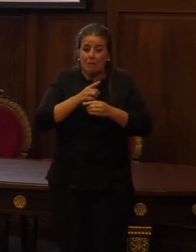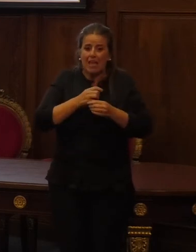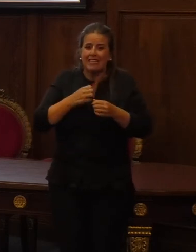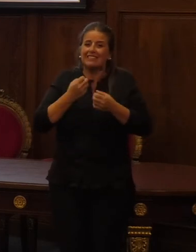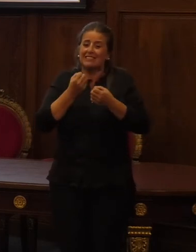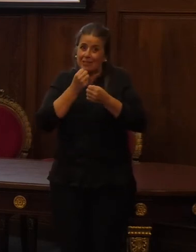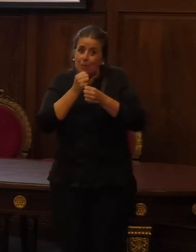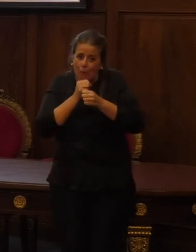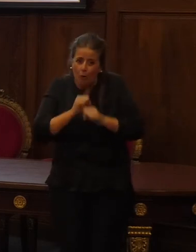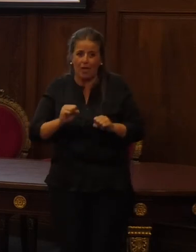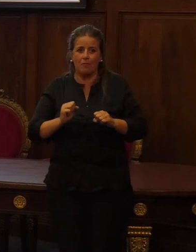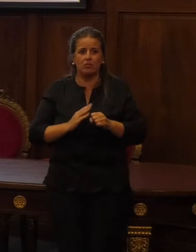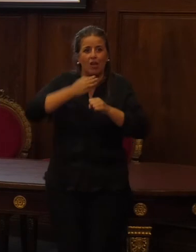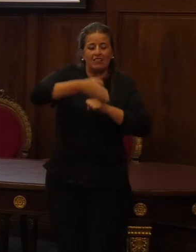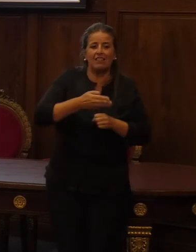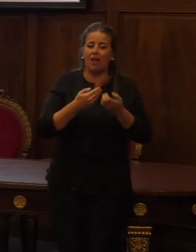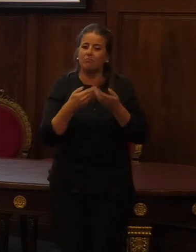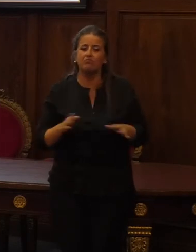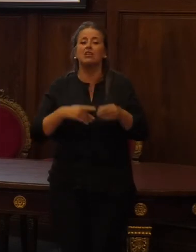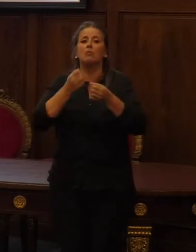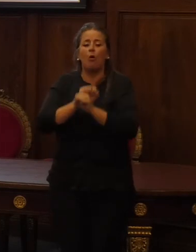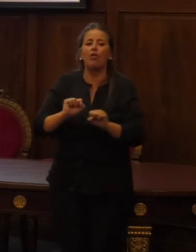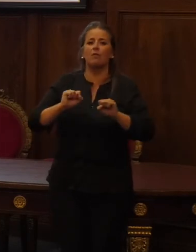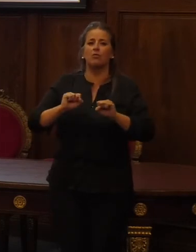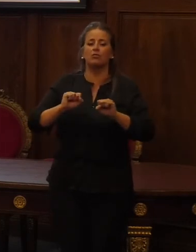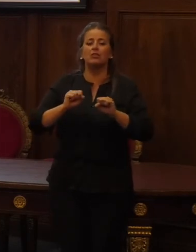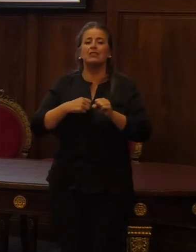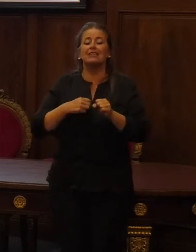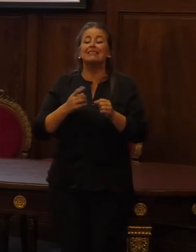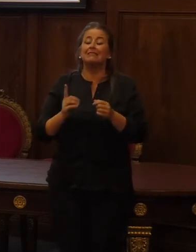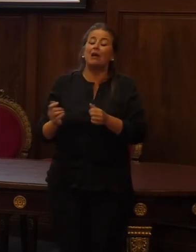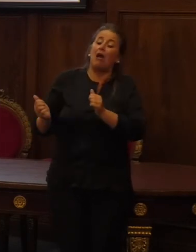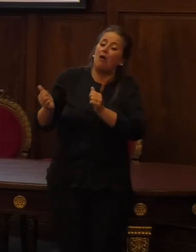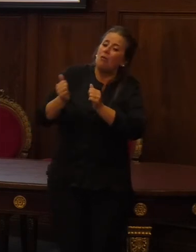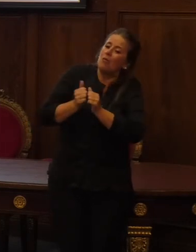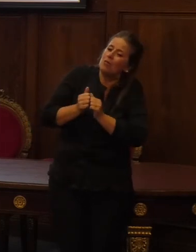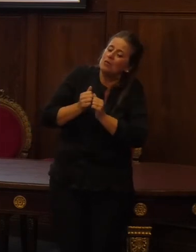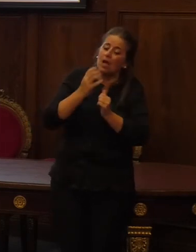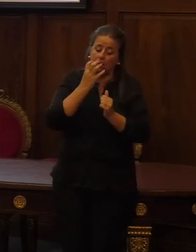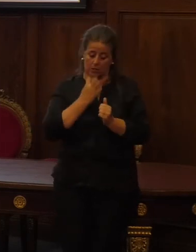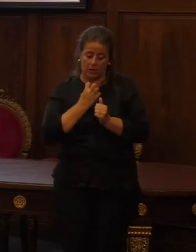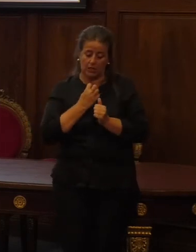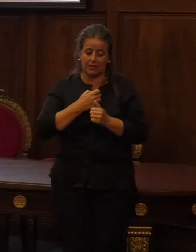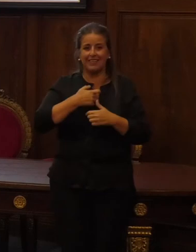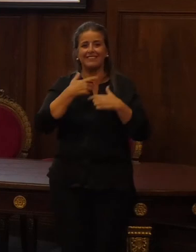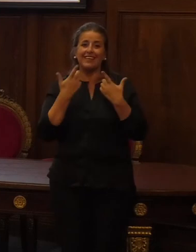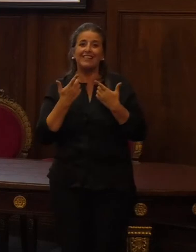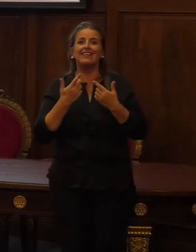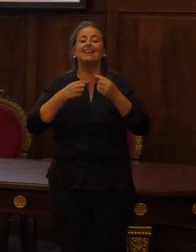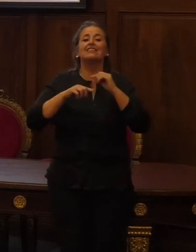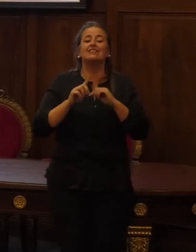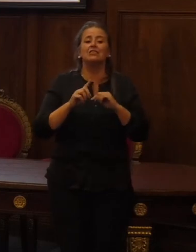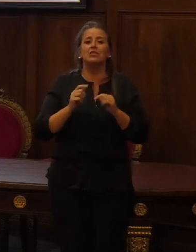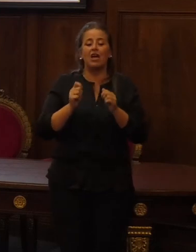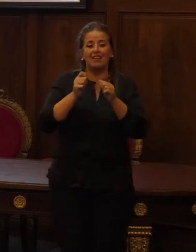prácticas. Sin lugar a dudas, contemplan nuestras alegrías y tristezas, nuestra historia